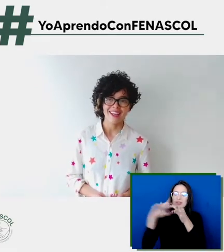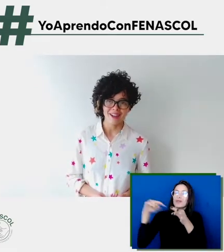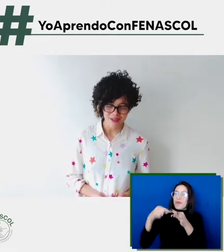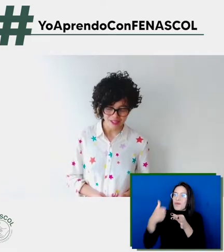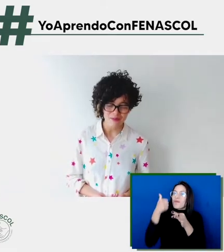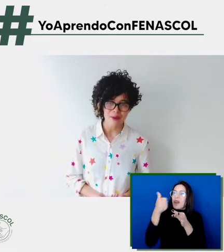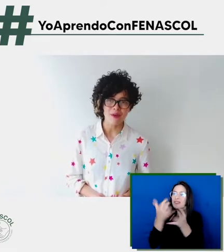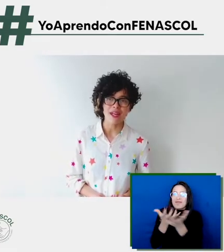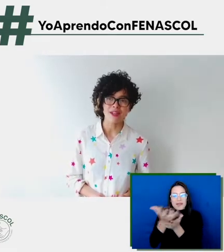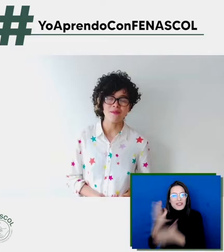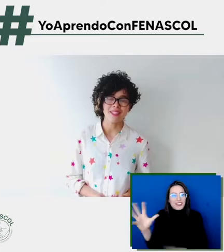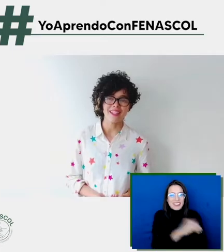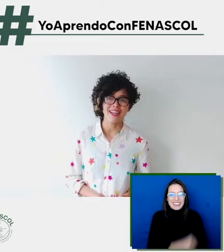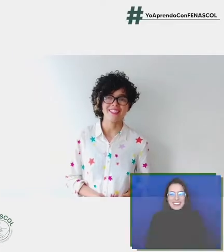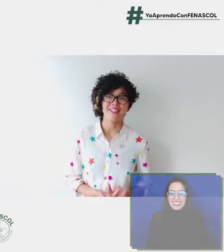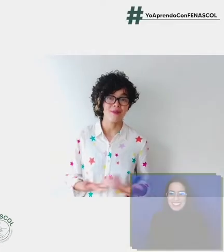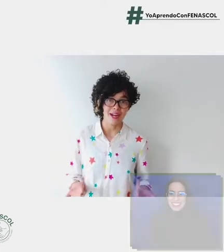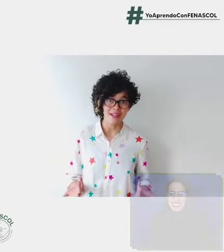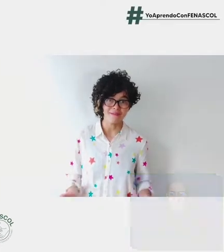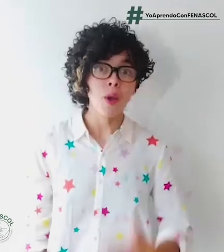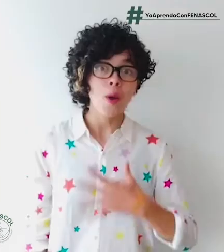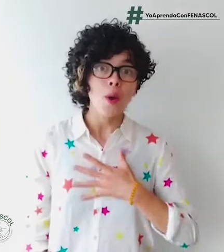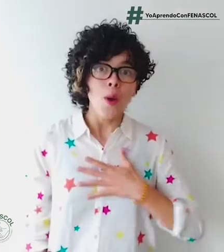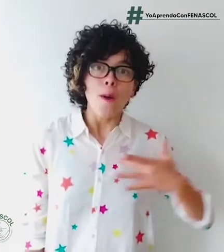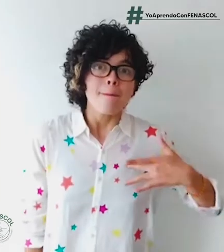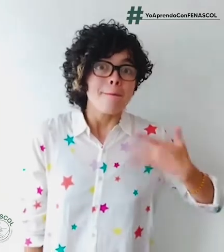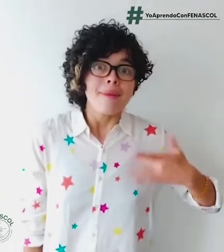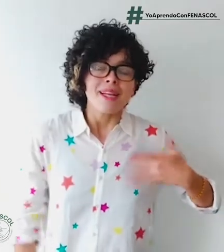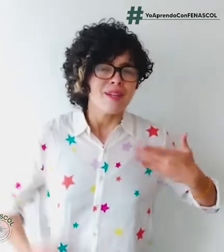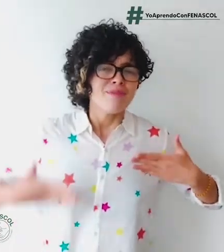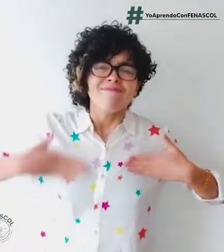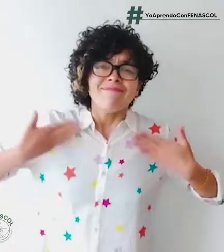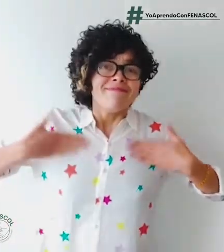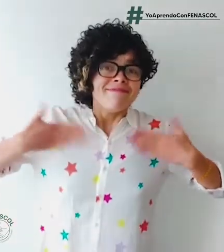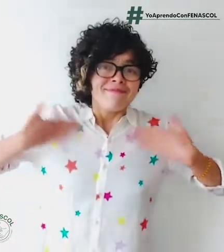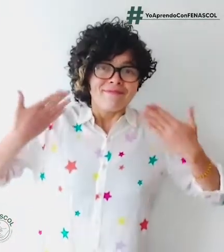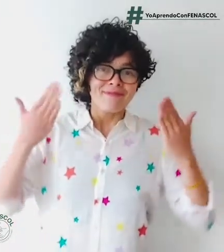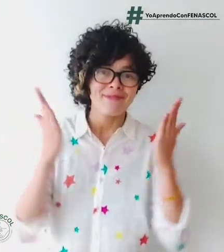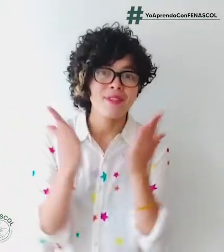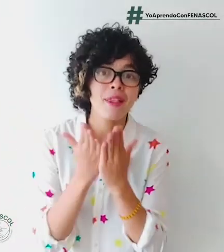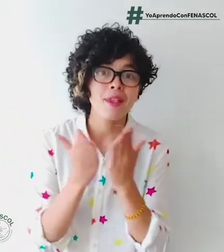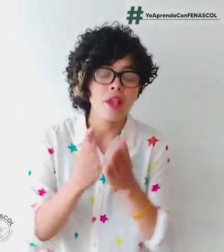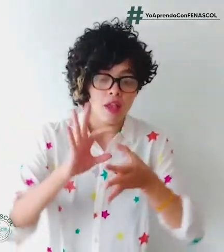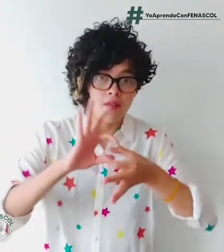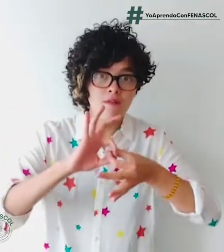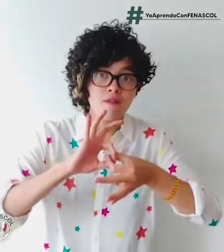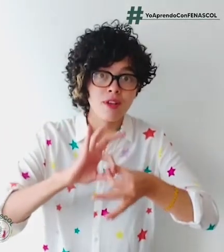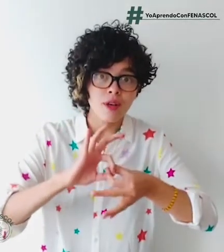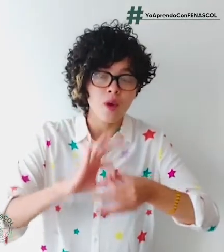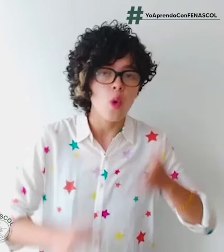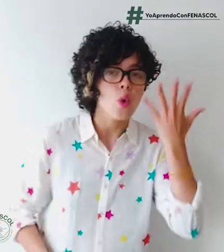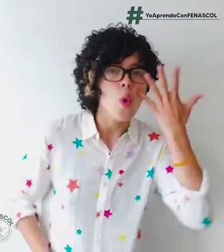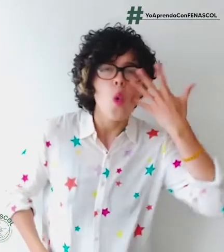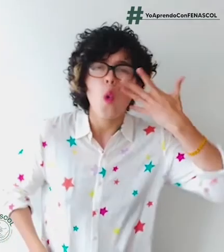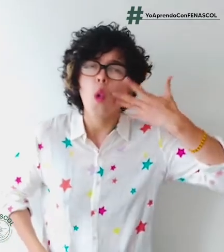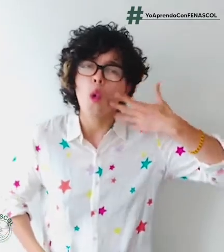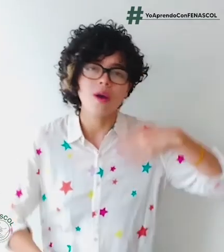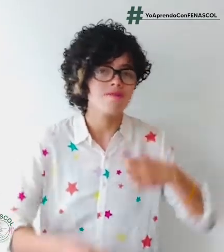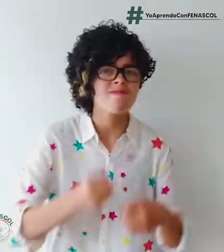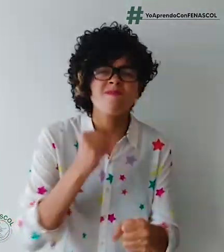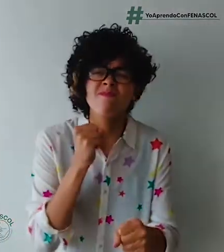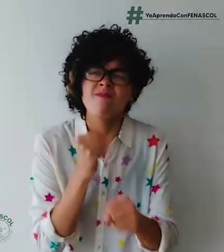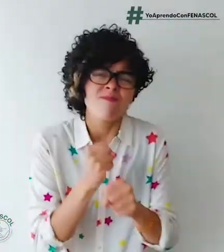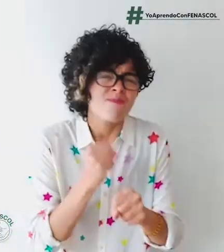creo que siempre voy a recomendar este lugar. Todos los días trabajo y estudio acompañada de diferentes